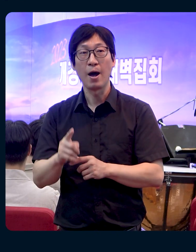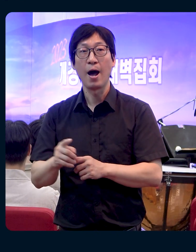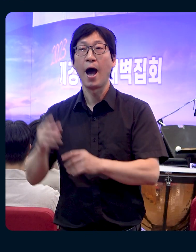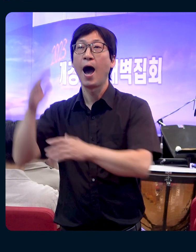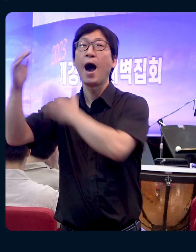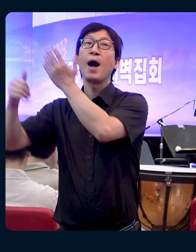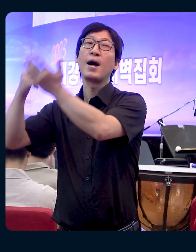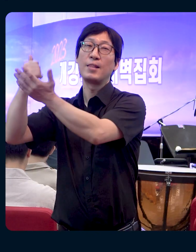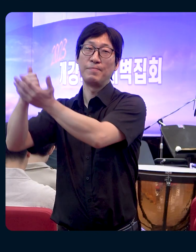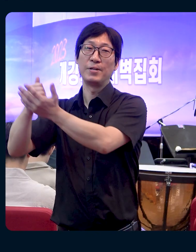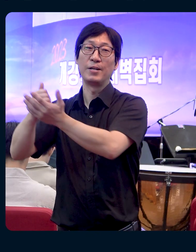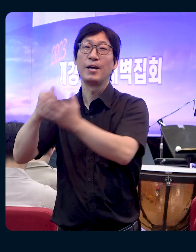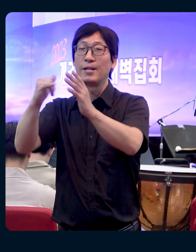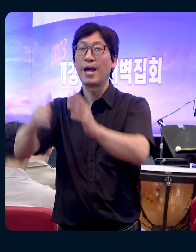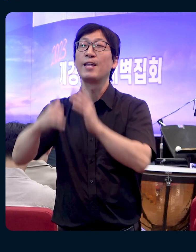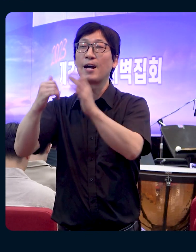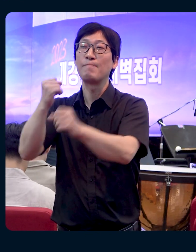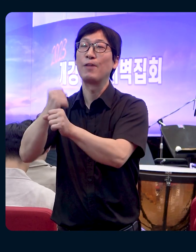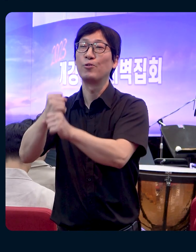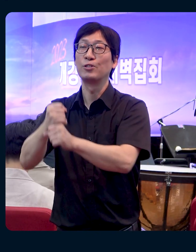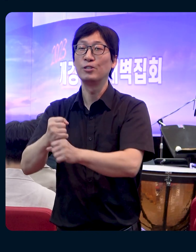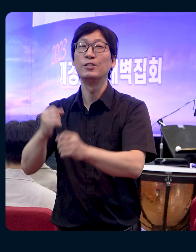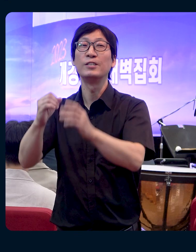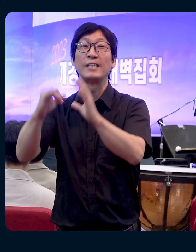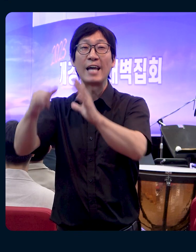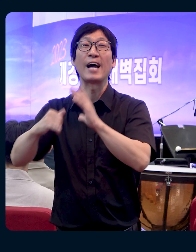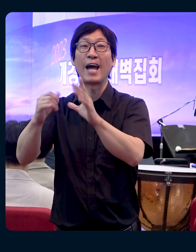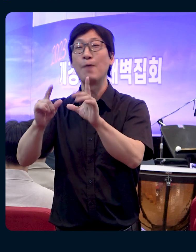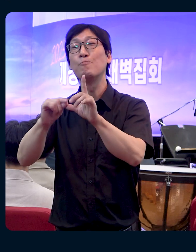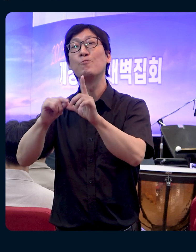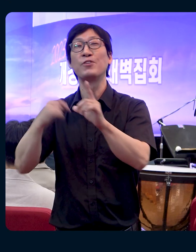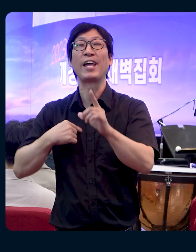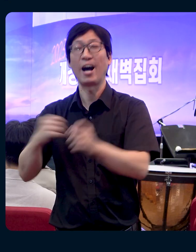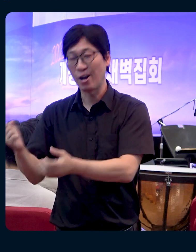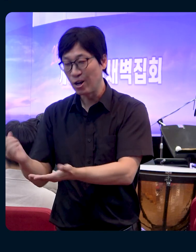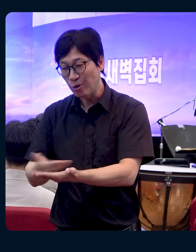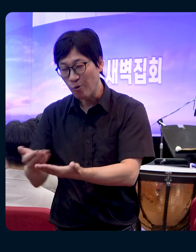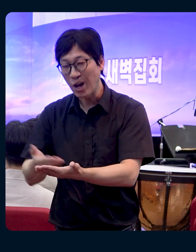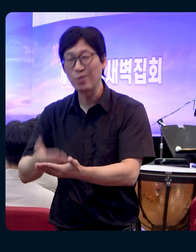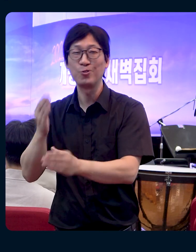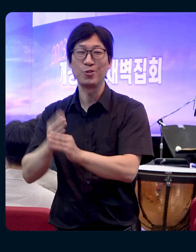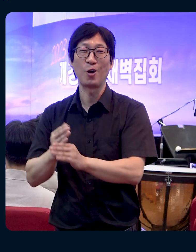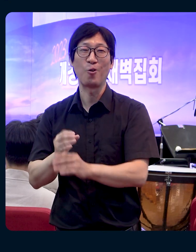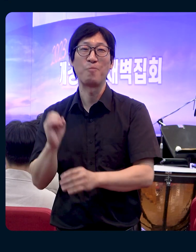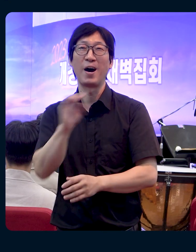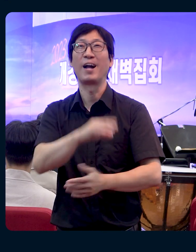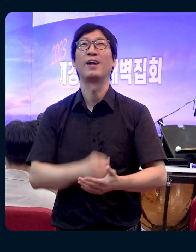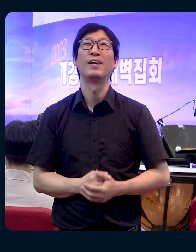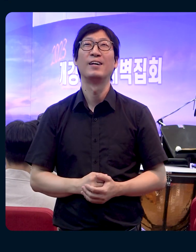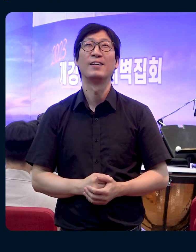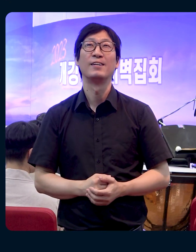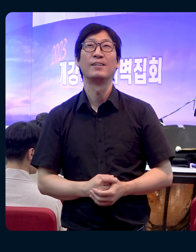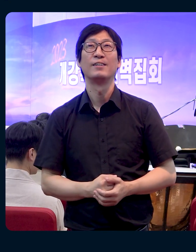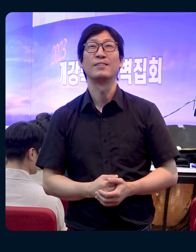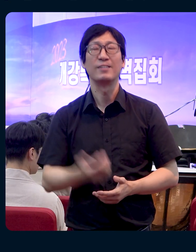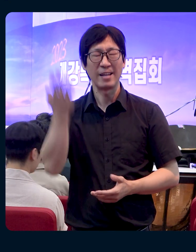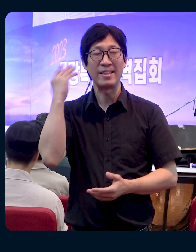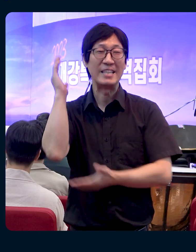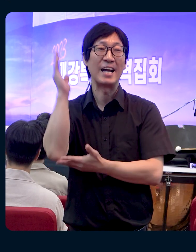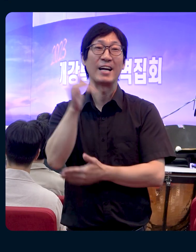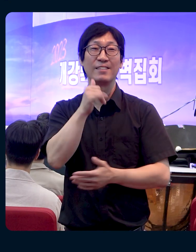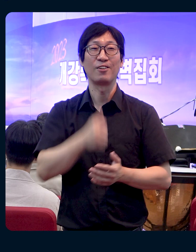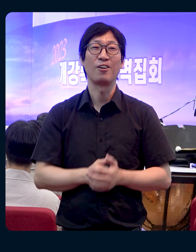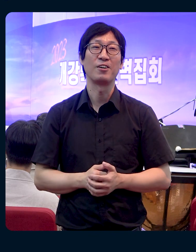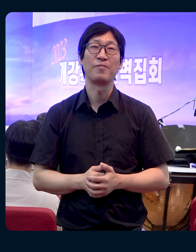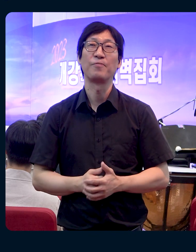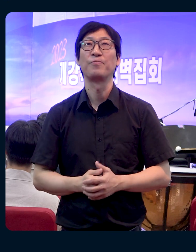세상의 한 부분을 쓸고 있는 겁니다. 우리는 뭐래도 일단 말은 이렇게 하고 봐야 되는 거예요. 얼마나